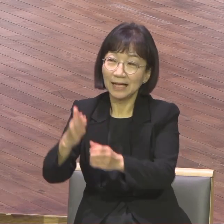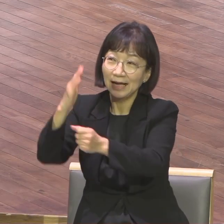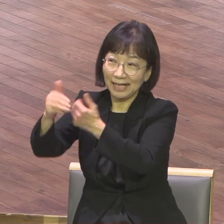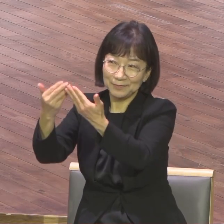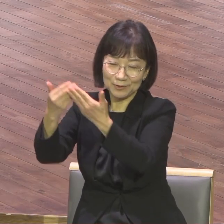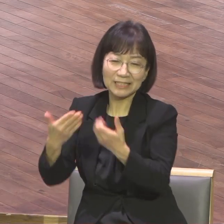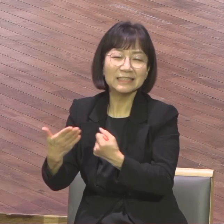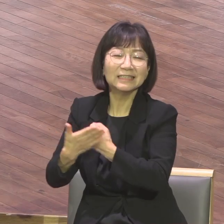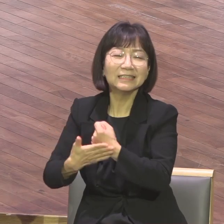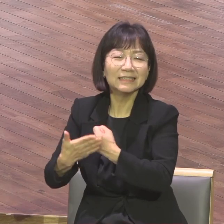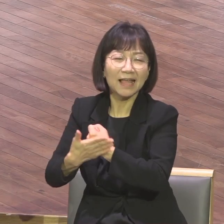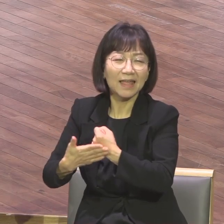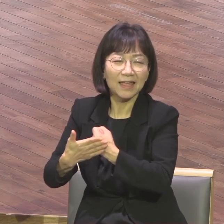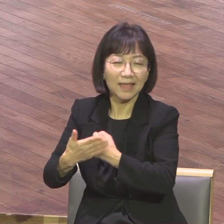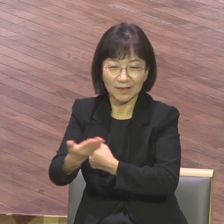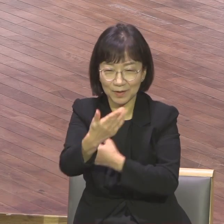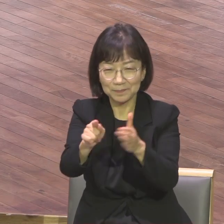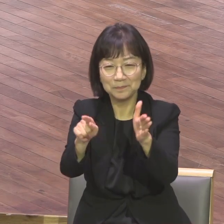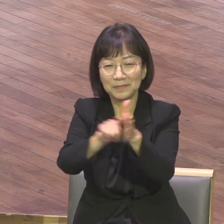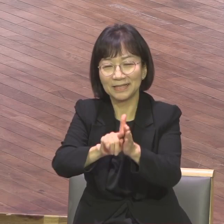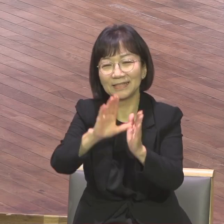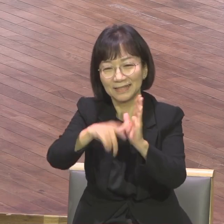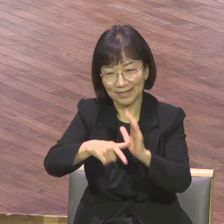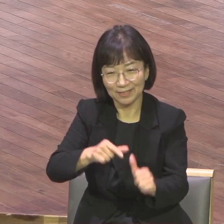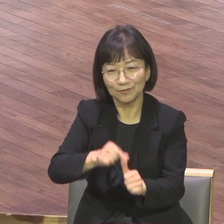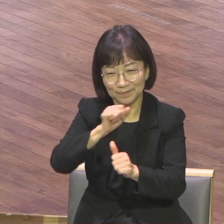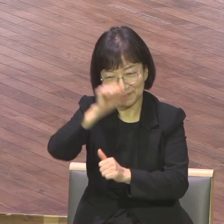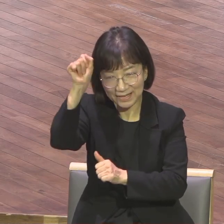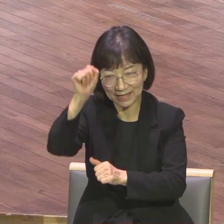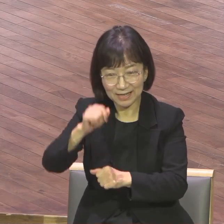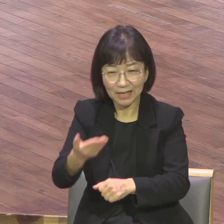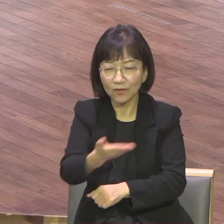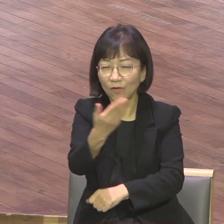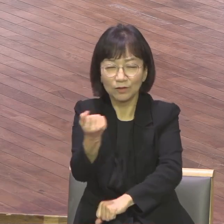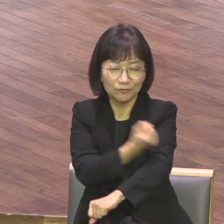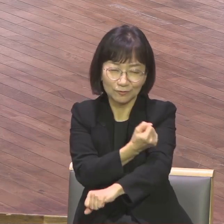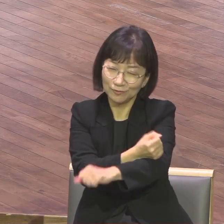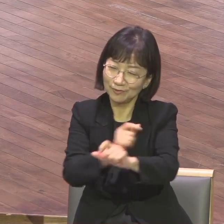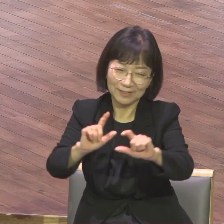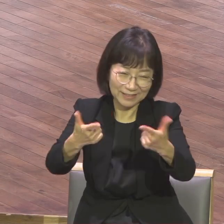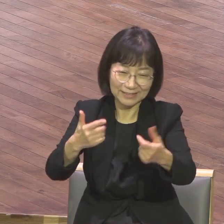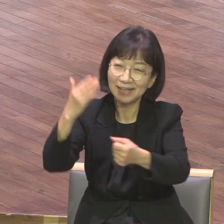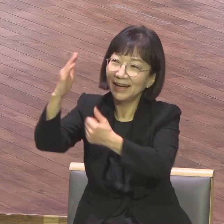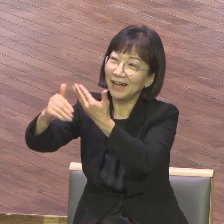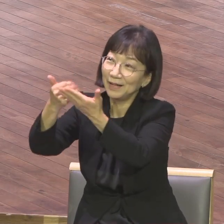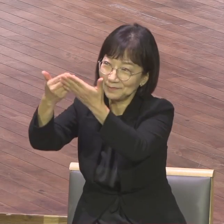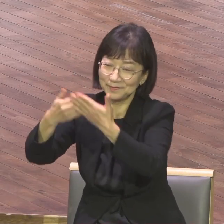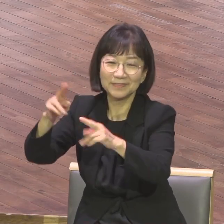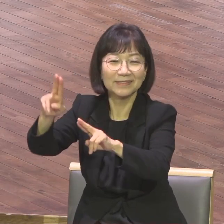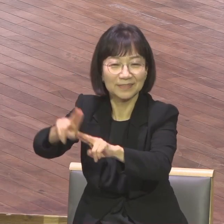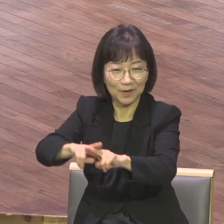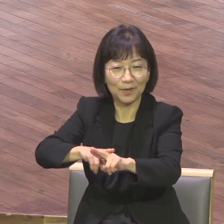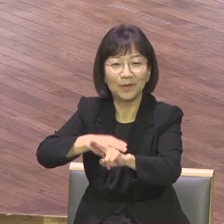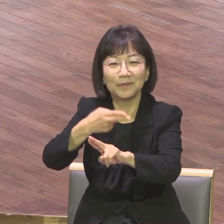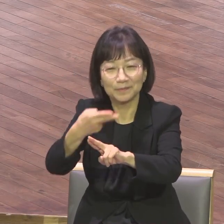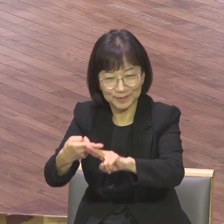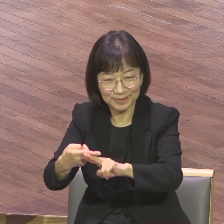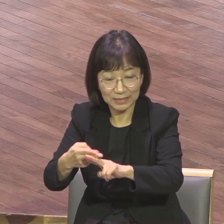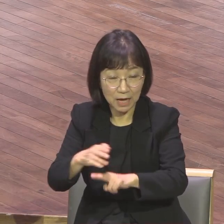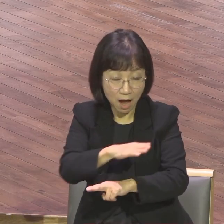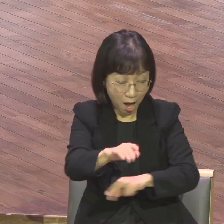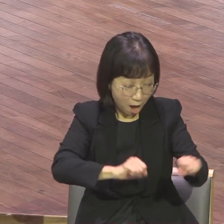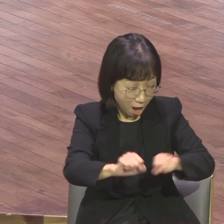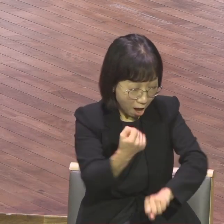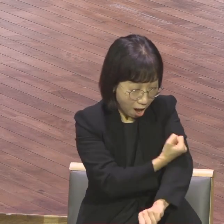인하여 믿음으로 말미암아 구원 받았습니다. 이것이 너에서 난 것이 아니요 하나님의 선물이라. 행위에서 난 것이 아니니